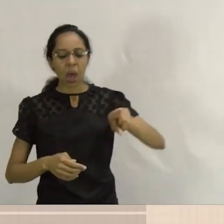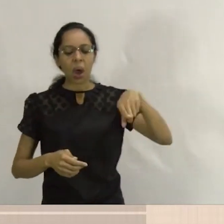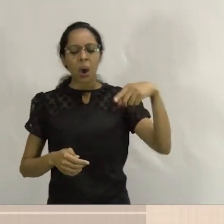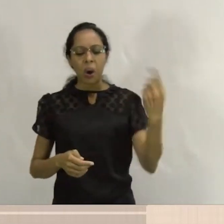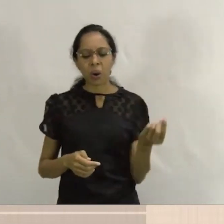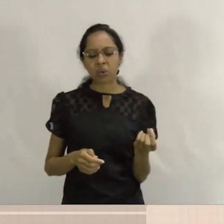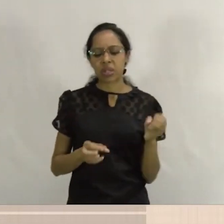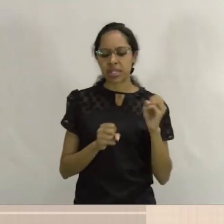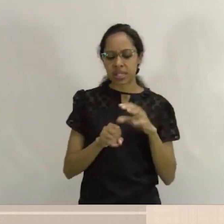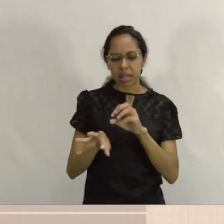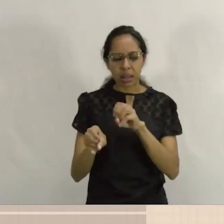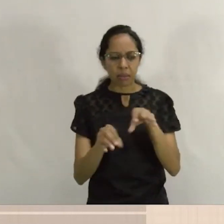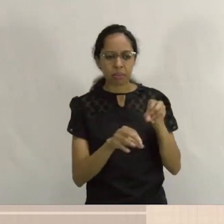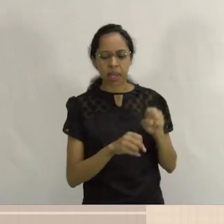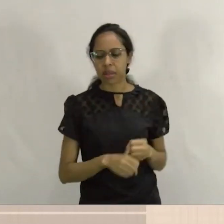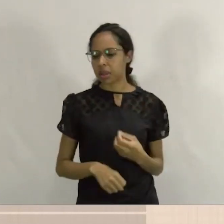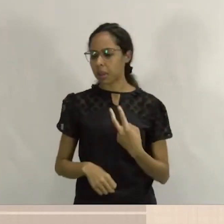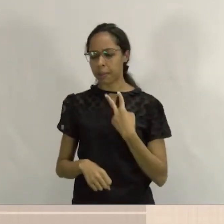daquilo que eu estou falando.